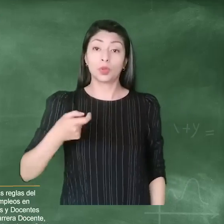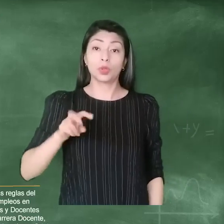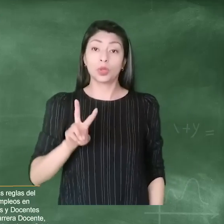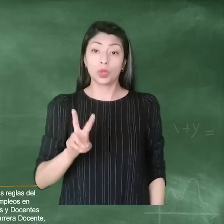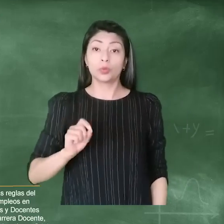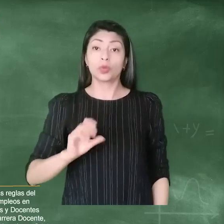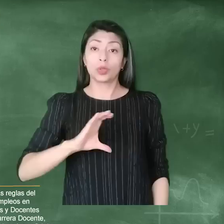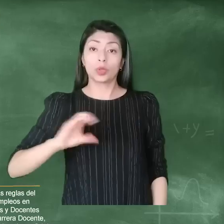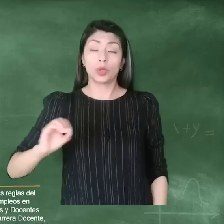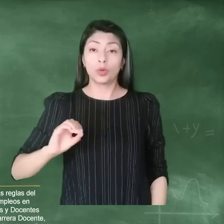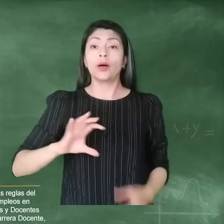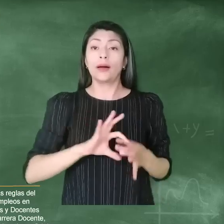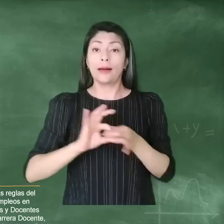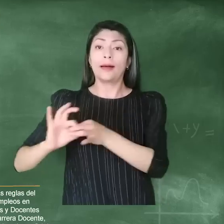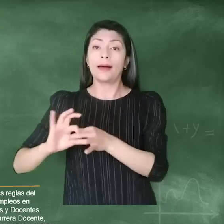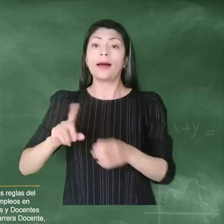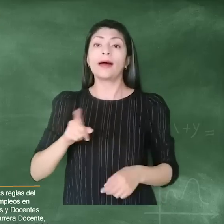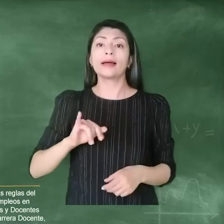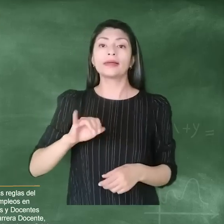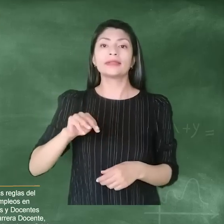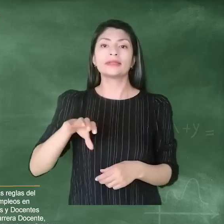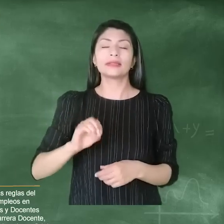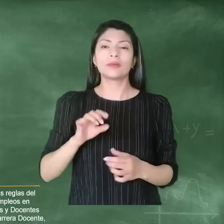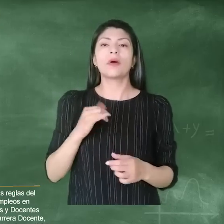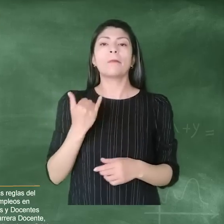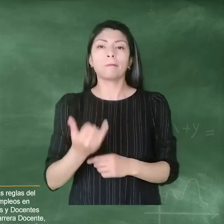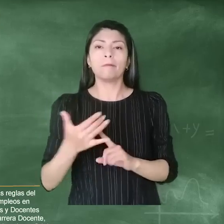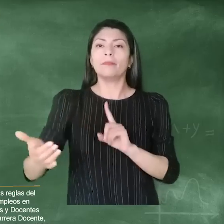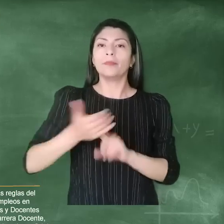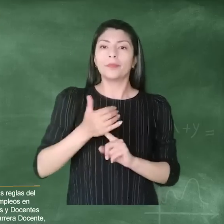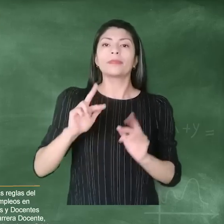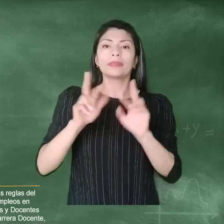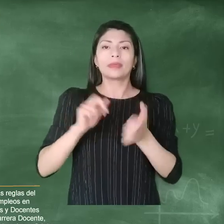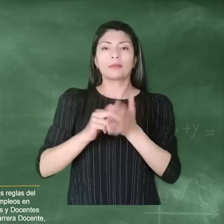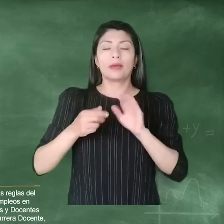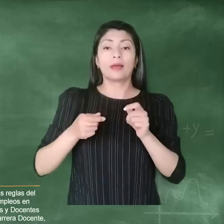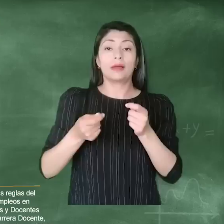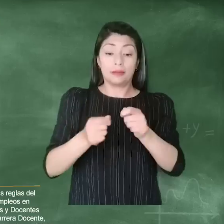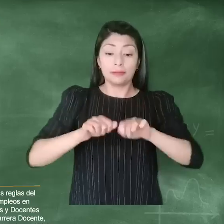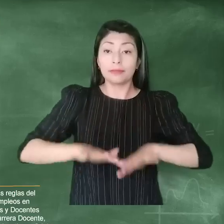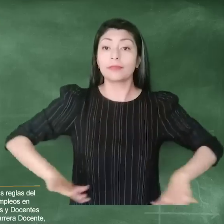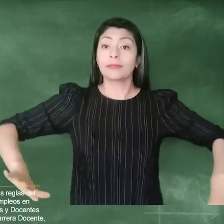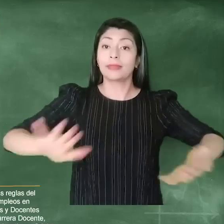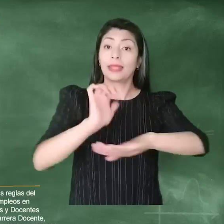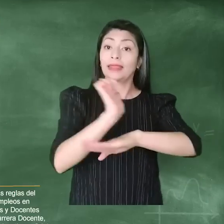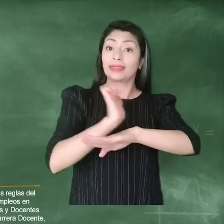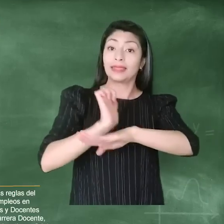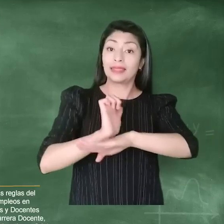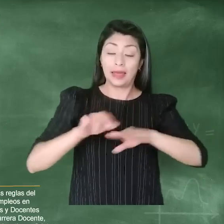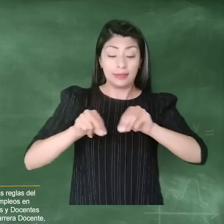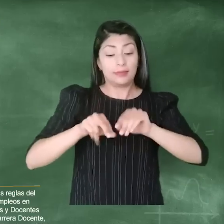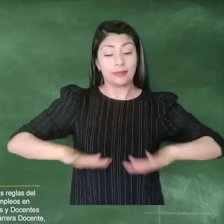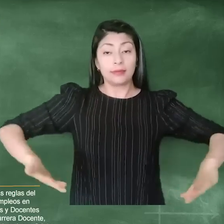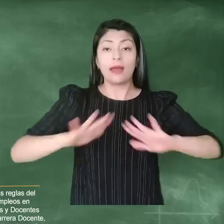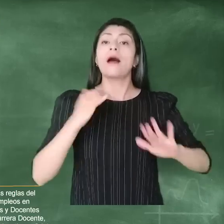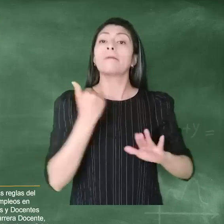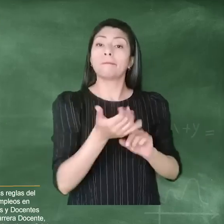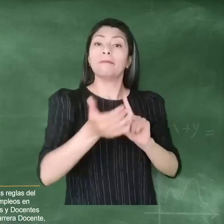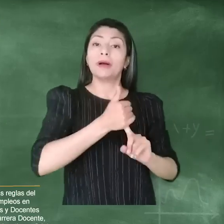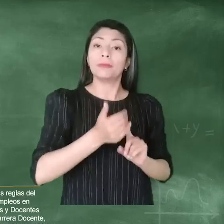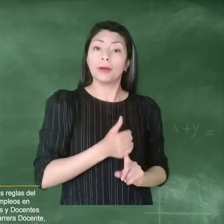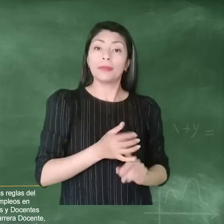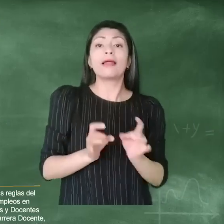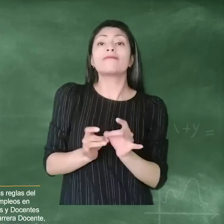www.cnsc.gov.co y o enlace SIMO, y en la página web de la entidad territorial certificada en educación, a partir de la fecha